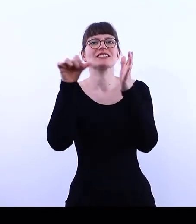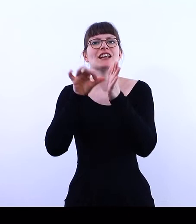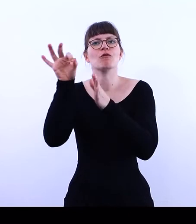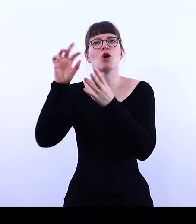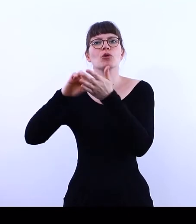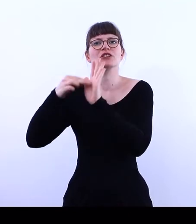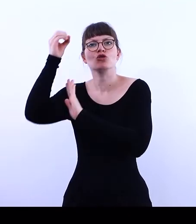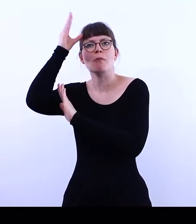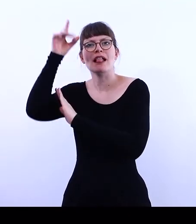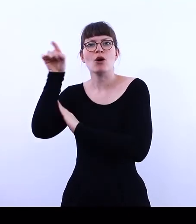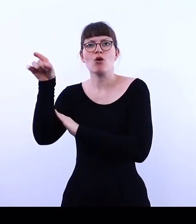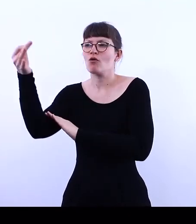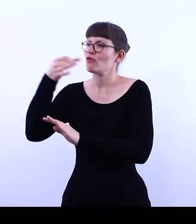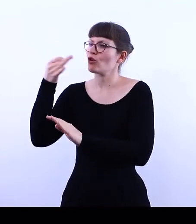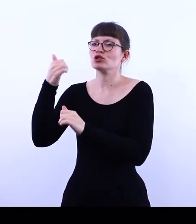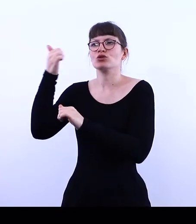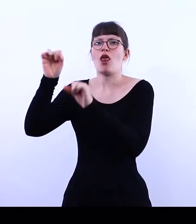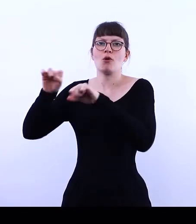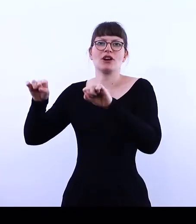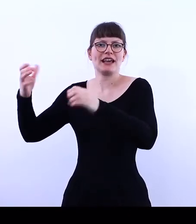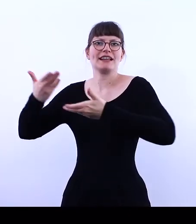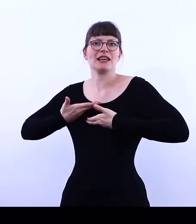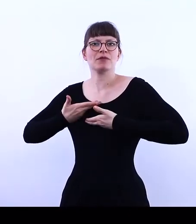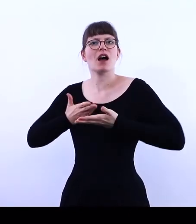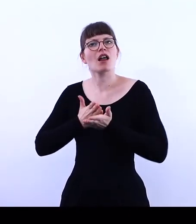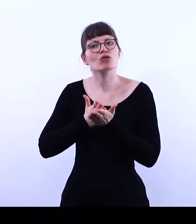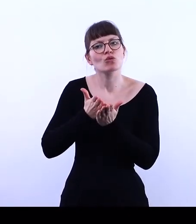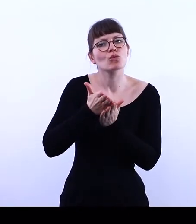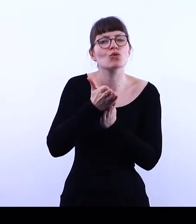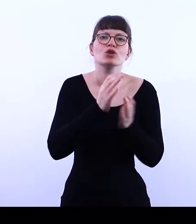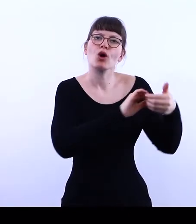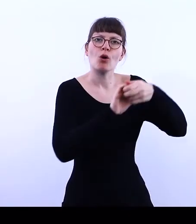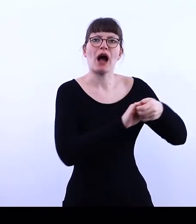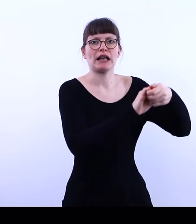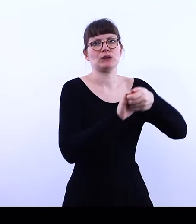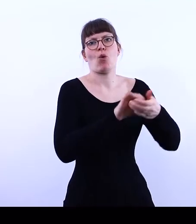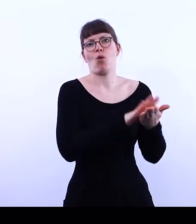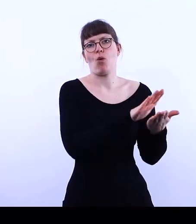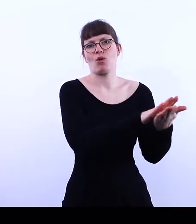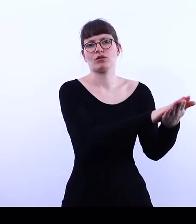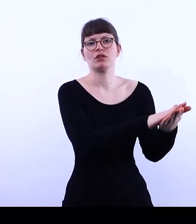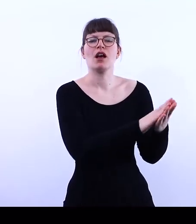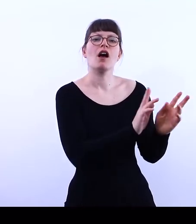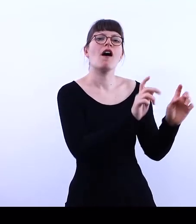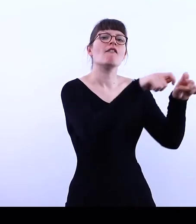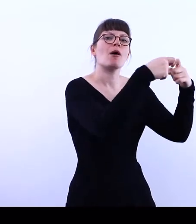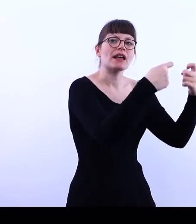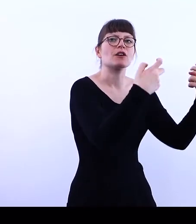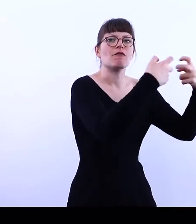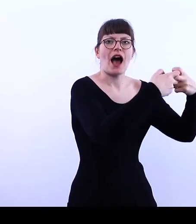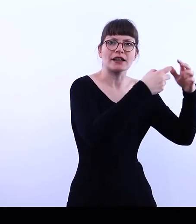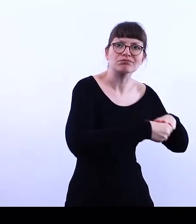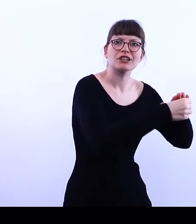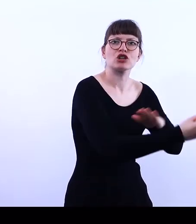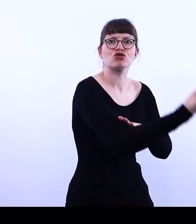Bildung, weil das eine tolle Möglichkeit ist, eben auch langfristig in solchen Kooperationen zu arbeiten, Verbände und Vereine zu stärken, die ja doch